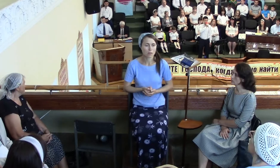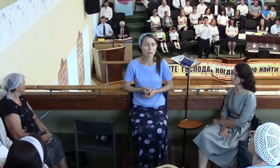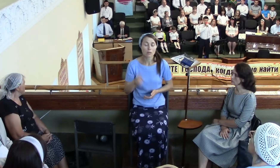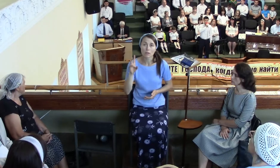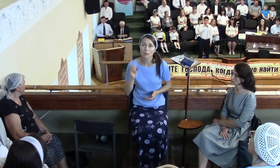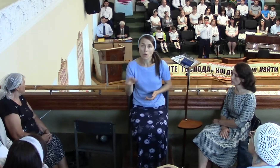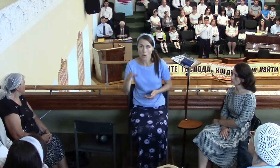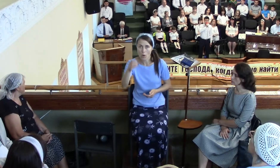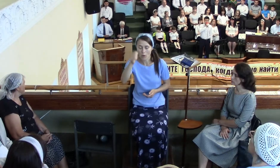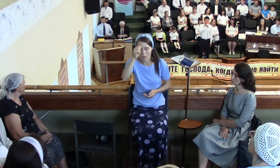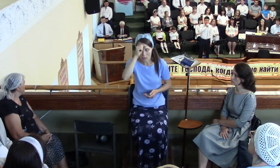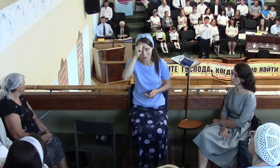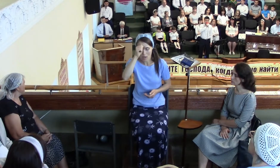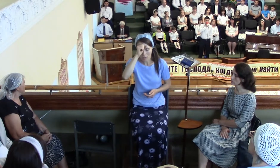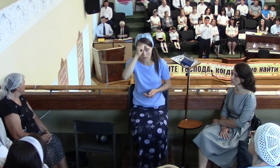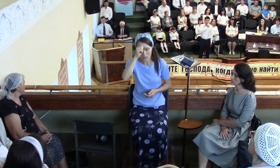но грешник я